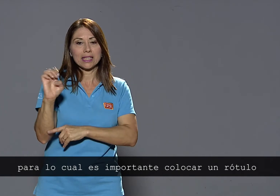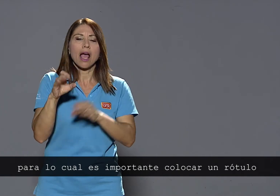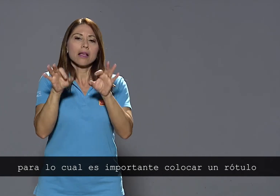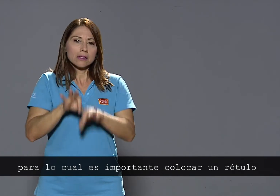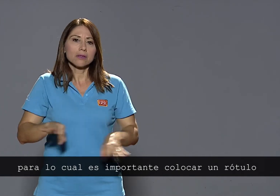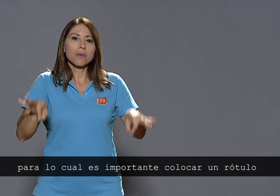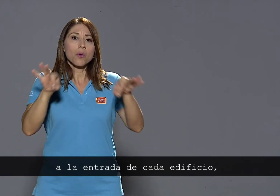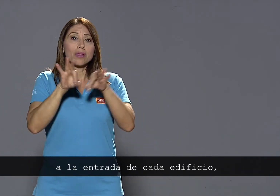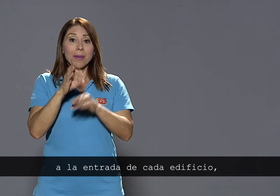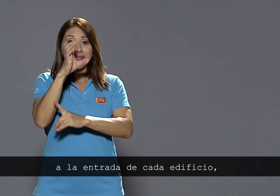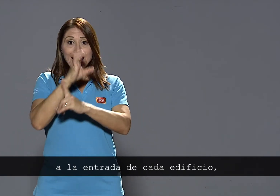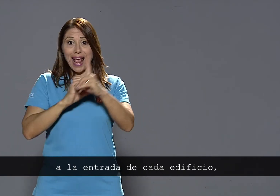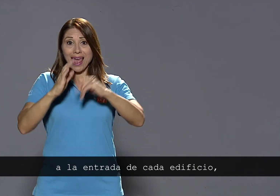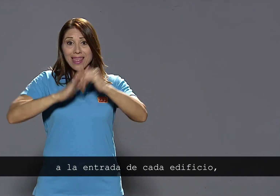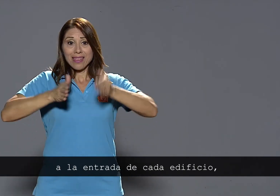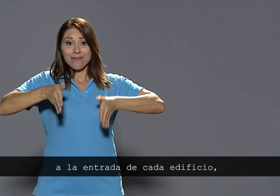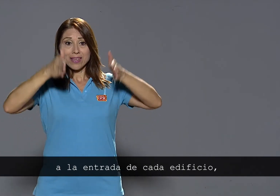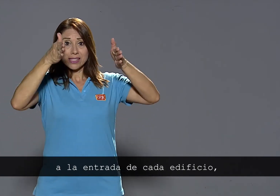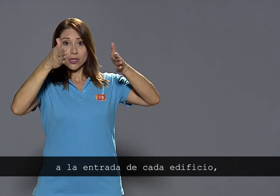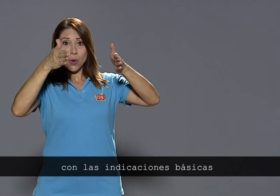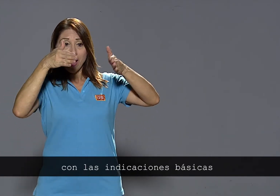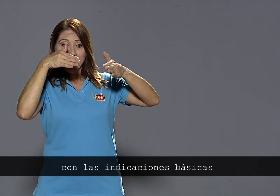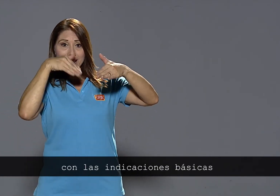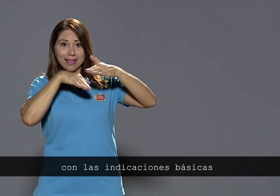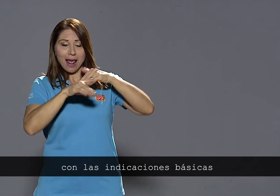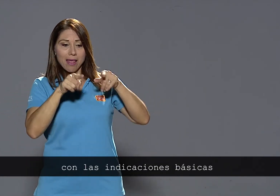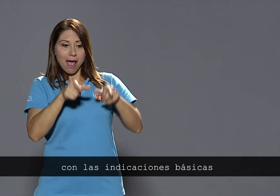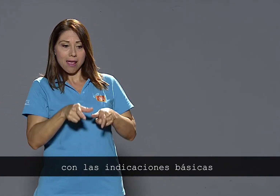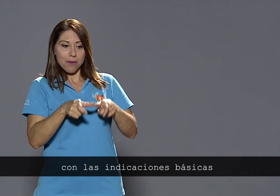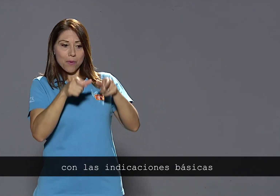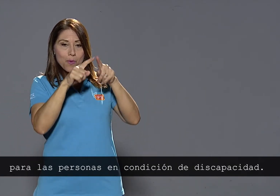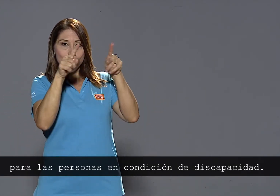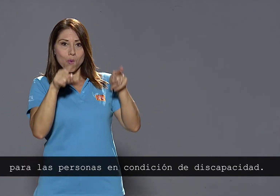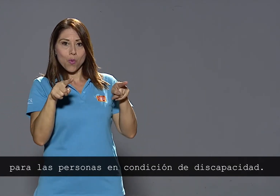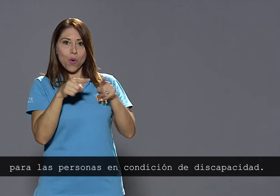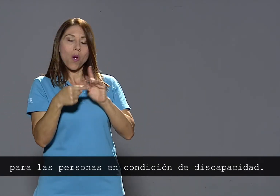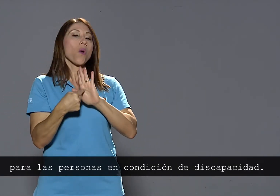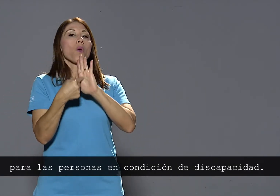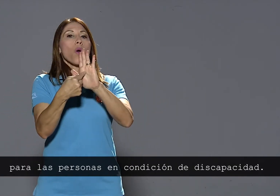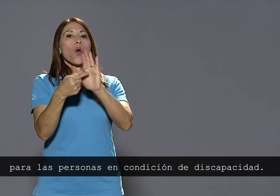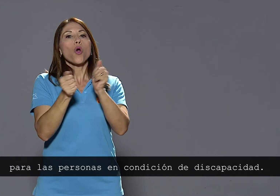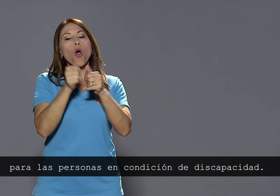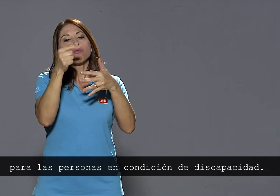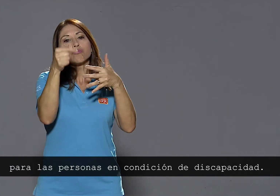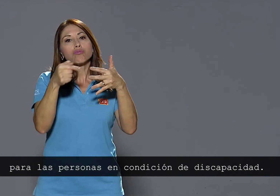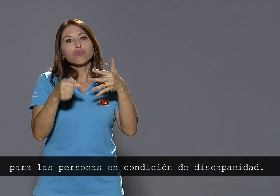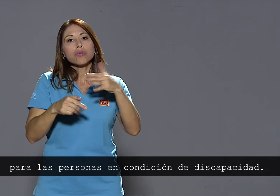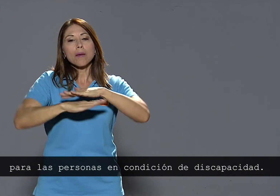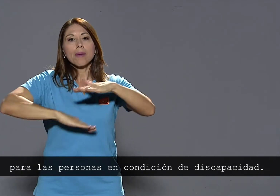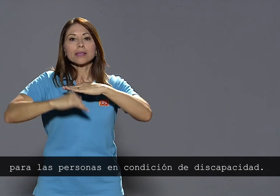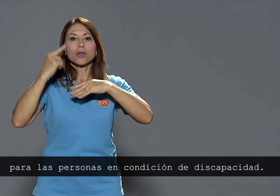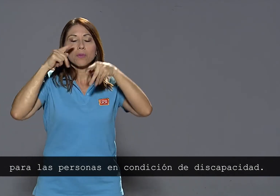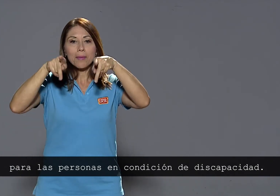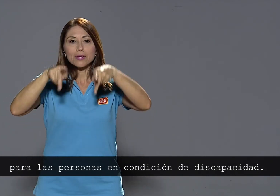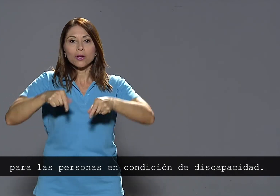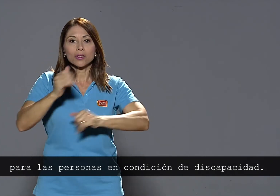importante colocar un rótulo a la entrada de cada edificio con las indicaciones básicas para las personas en condición de